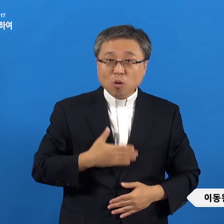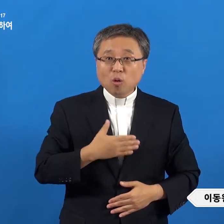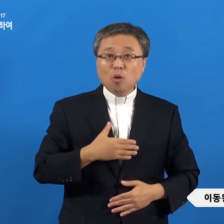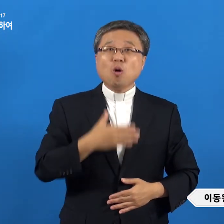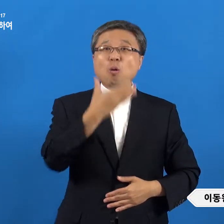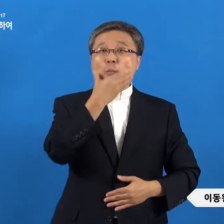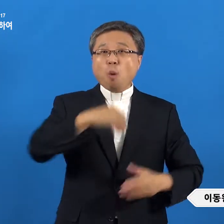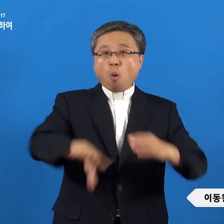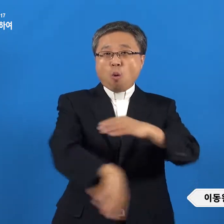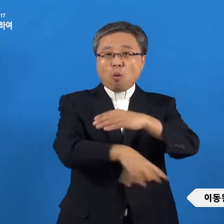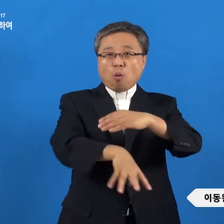있다고 합니다.